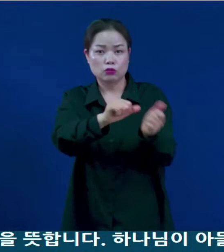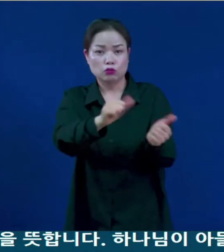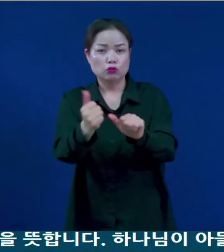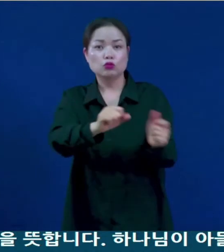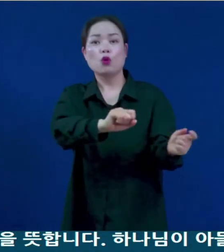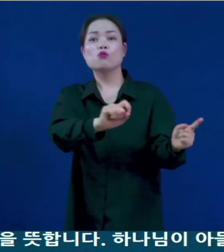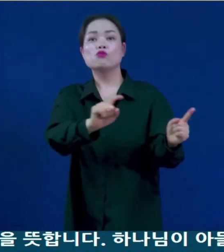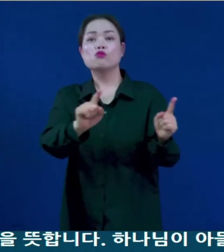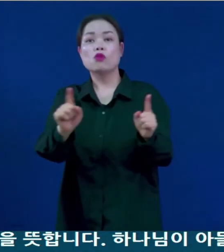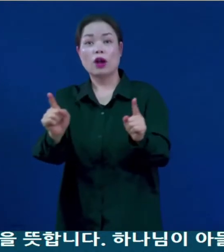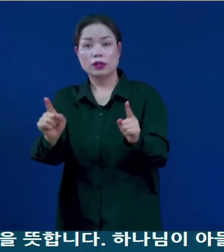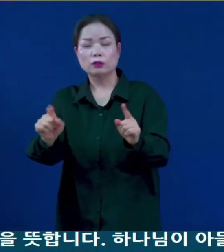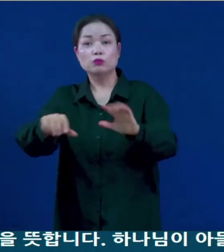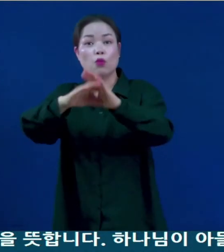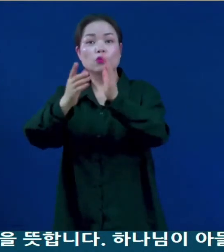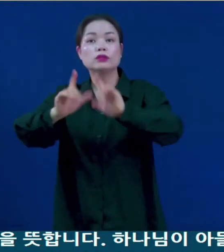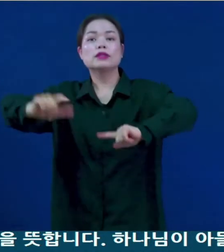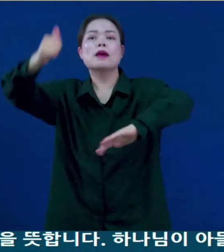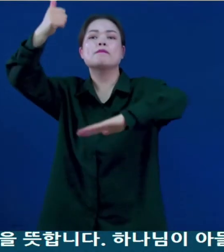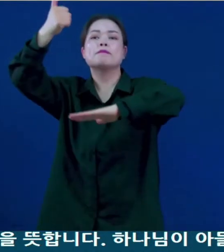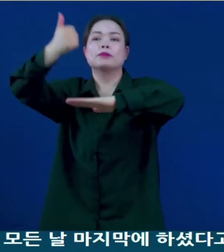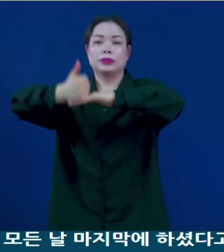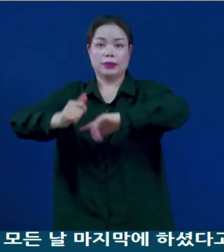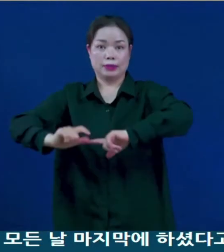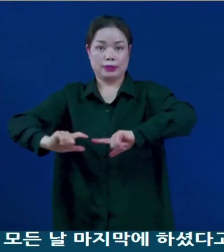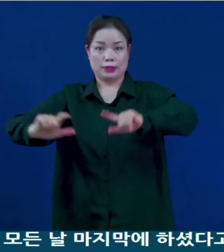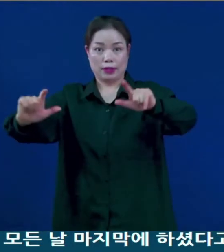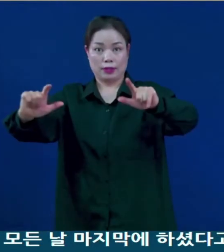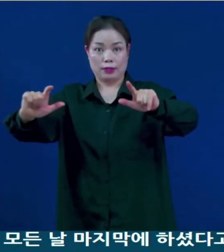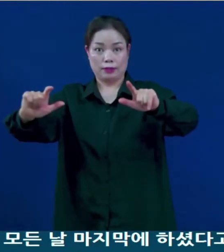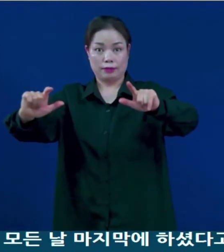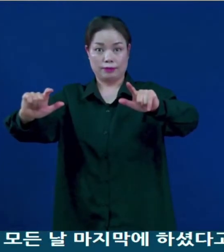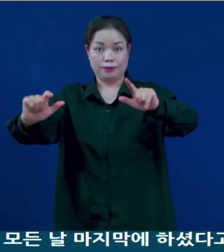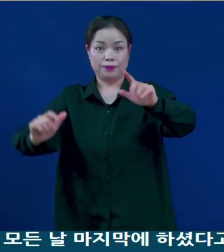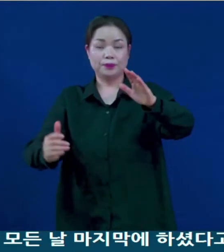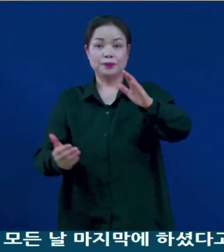모든 날 마지막에, 끝날에 생겼습니다.